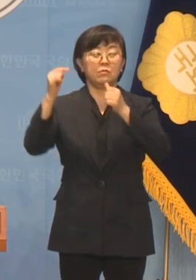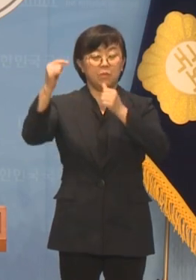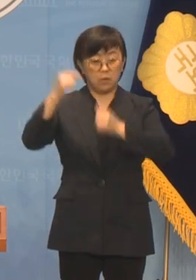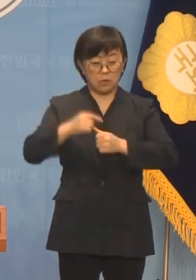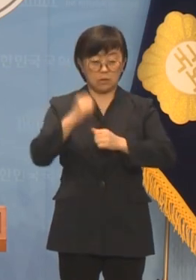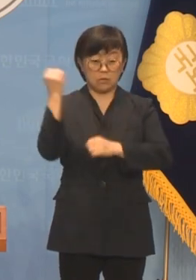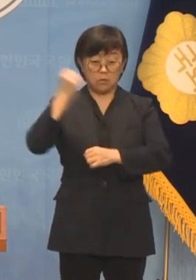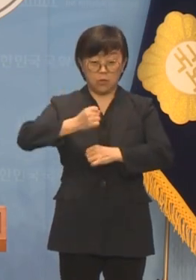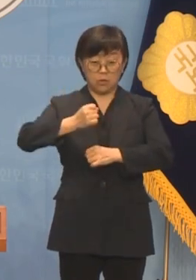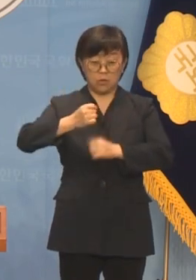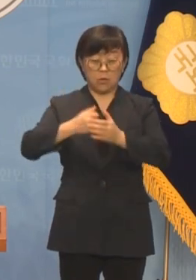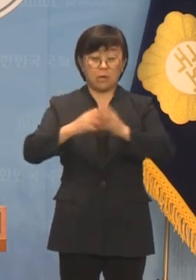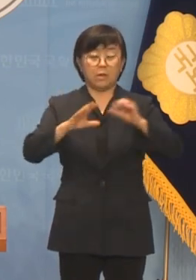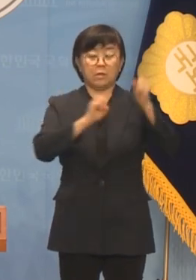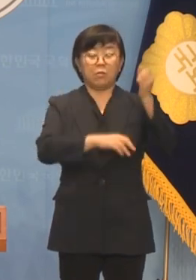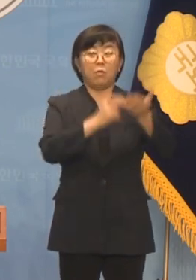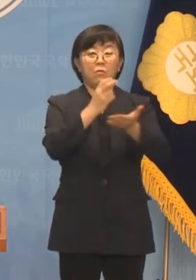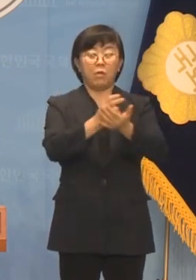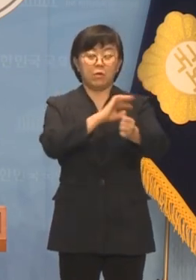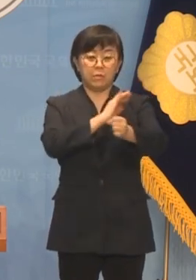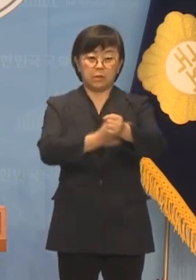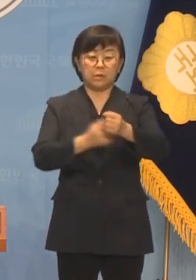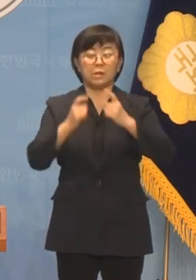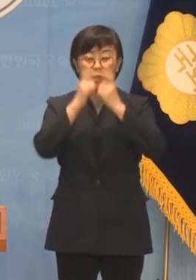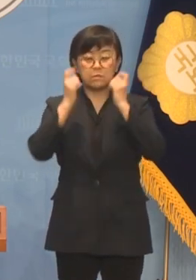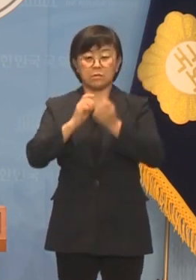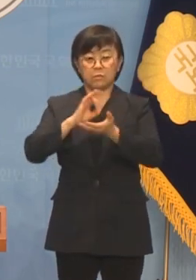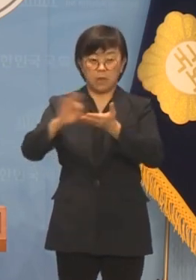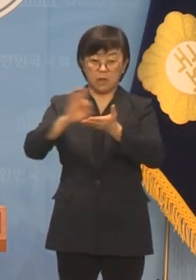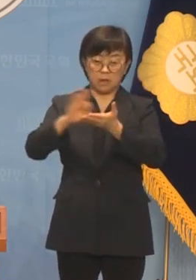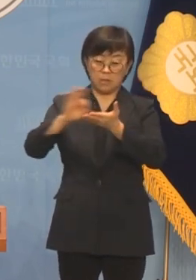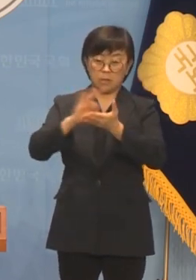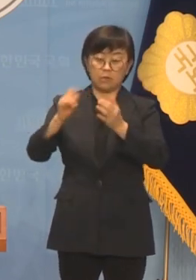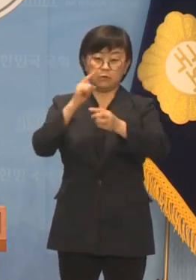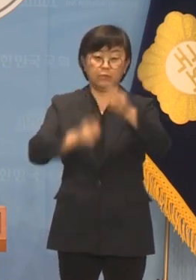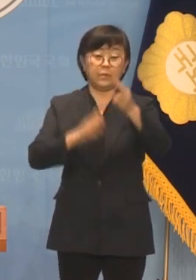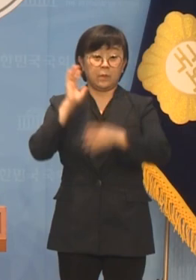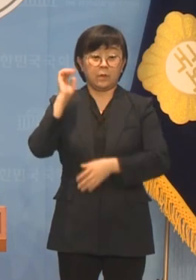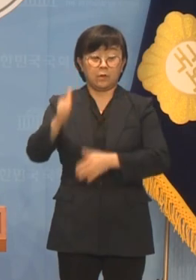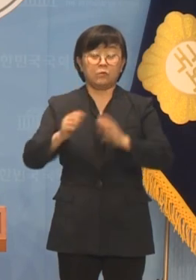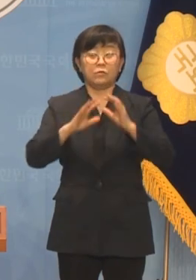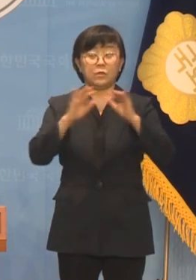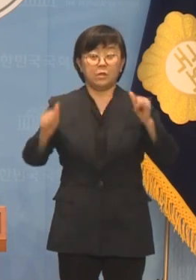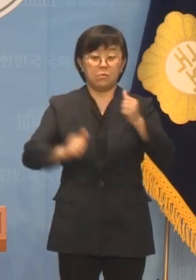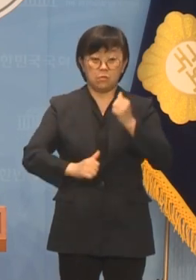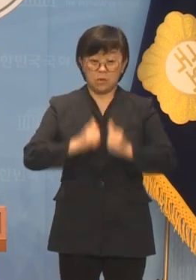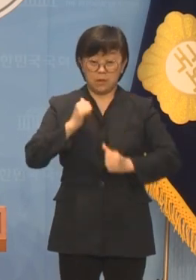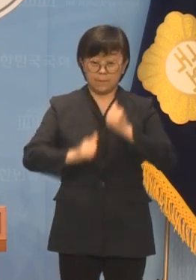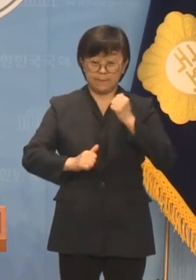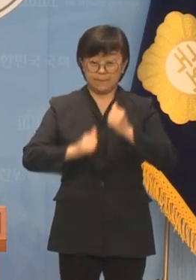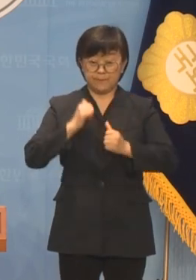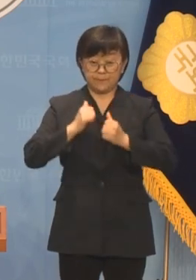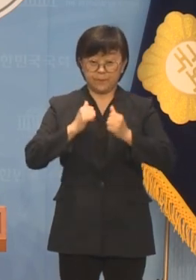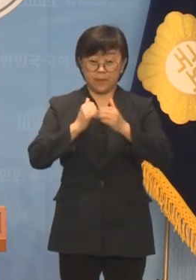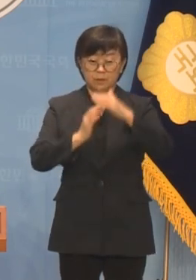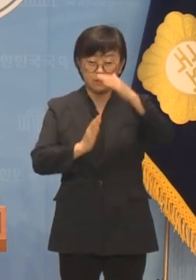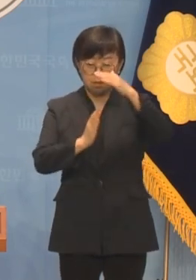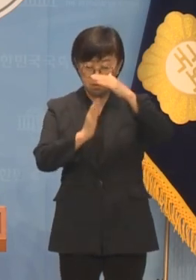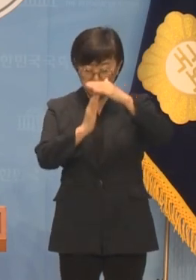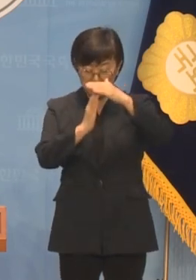거부하고 헌법적 권한을 사적으로 남용한 윤석열 대통령에 대한 국민의 분노가